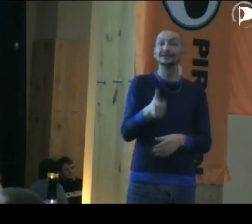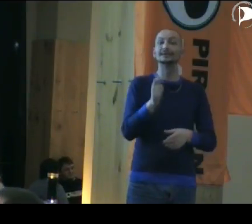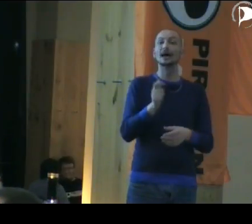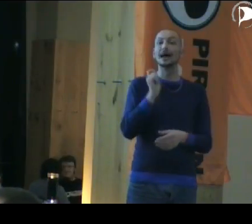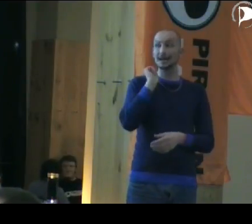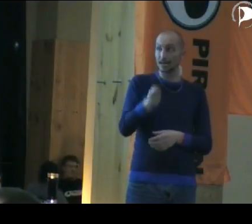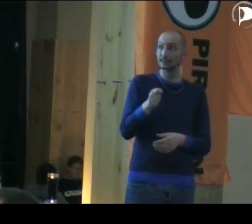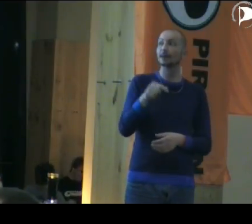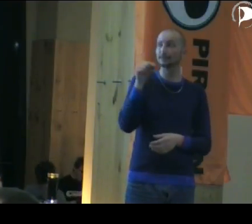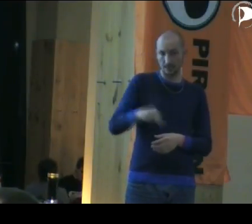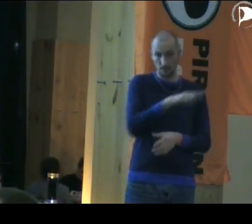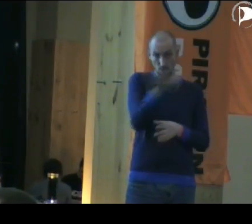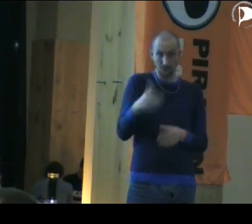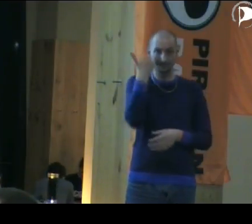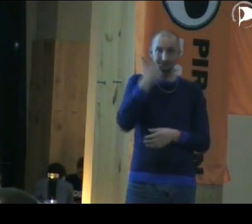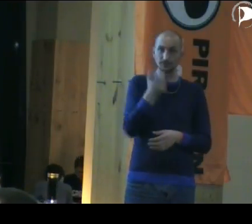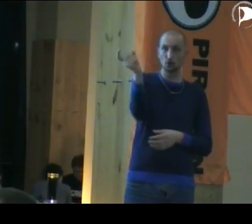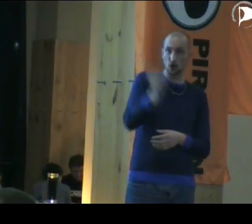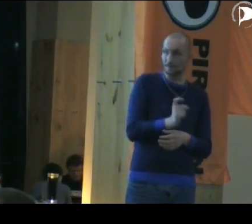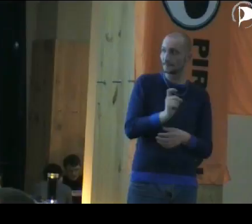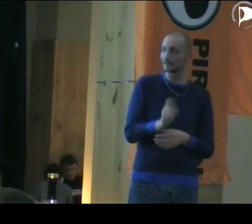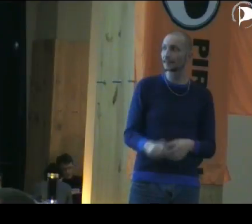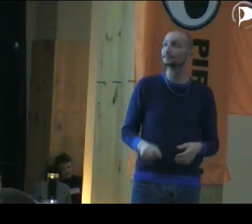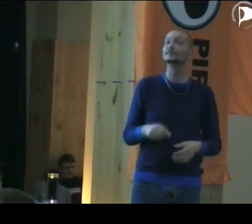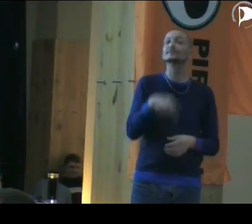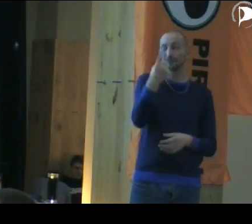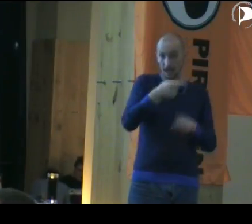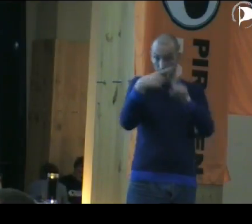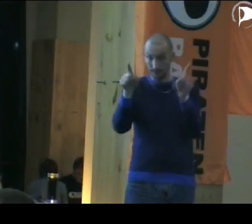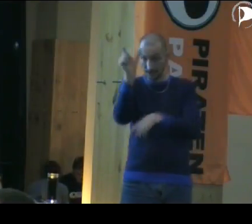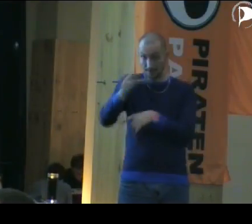bewegten auch danach den aktiven schiedsrichtern ein teil